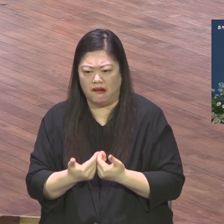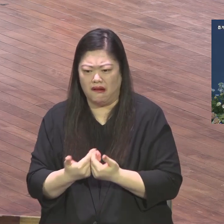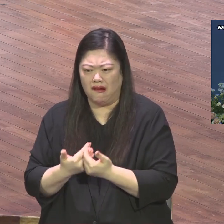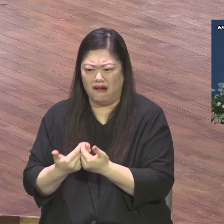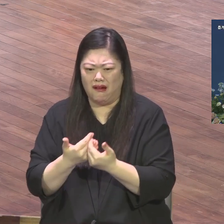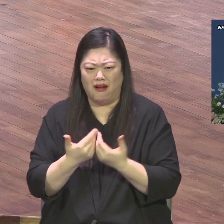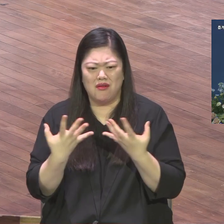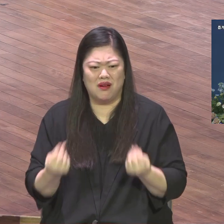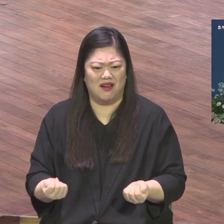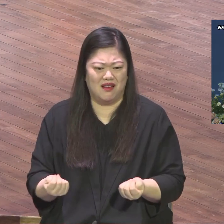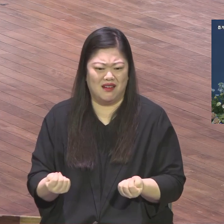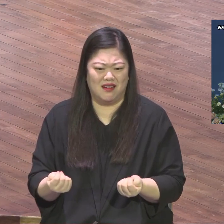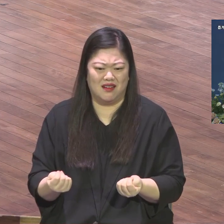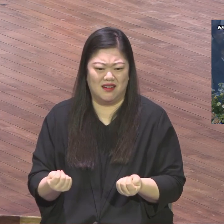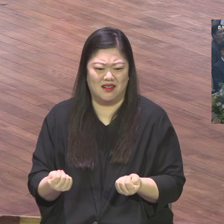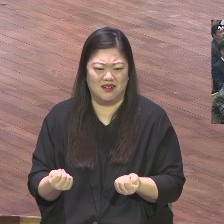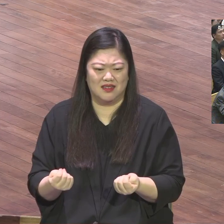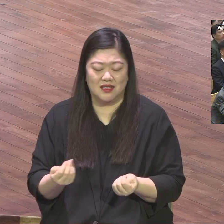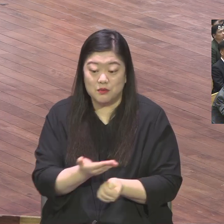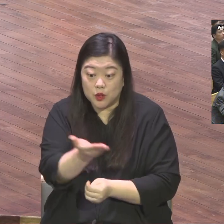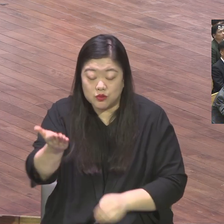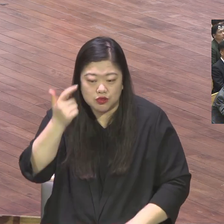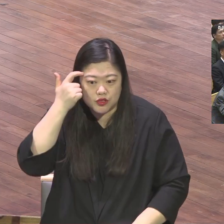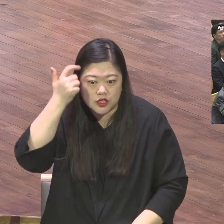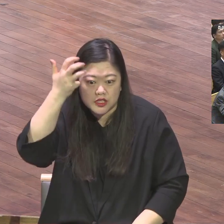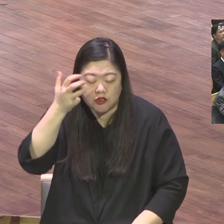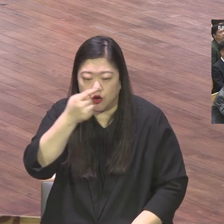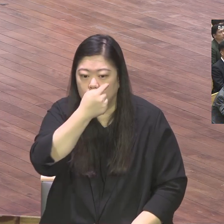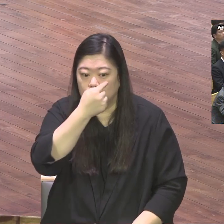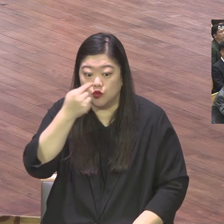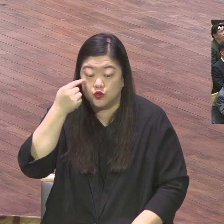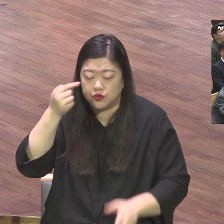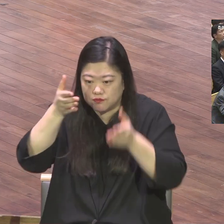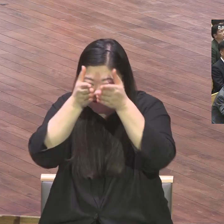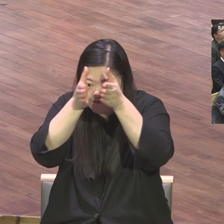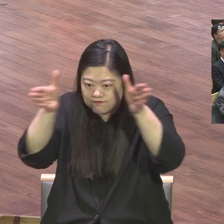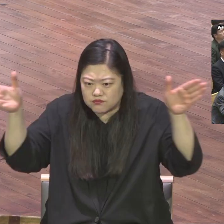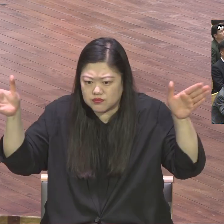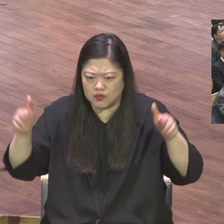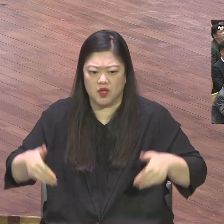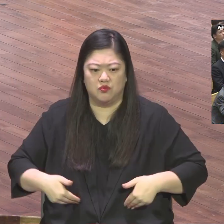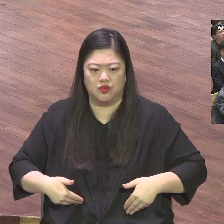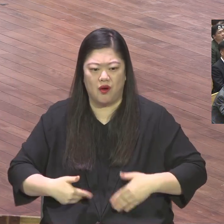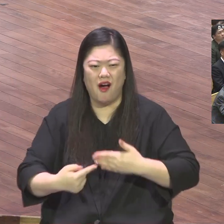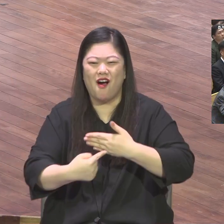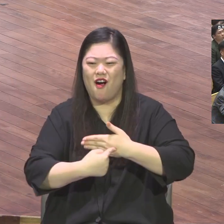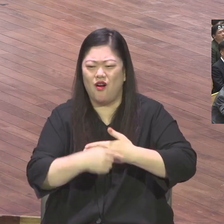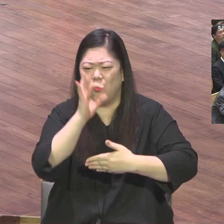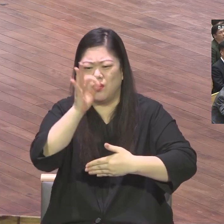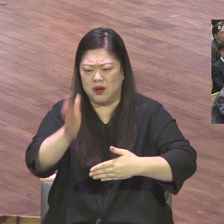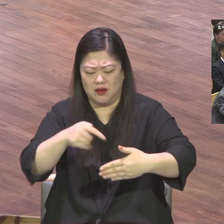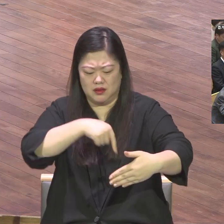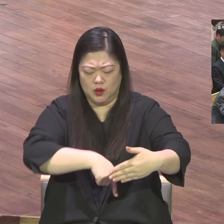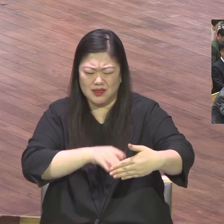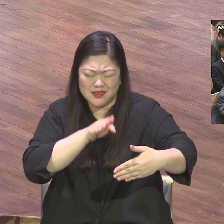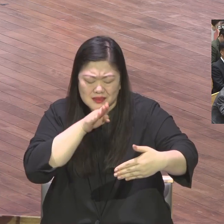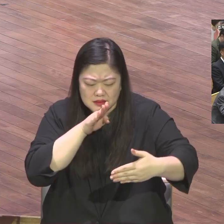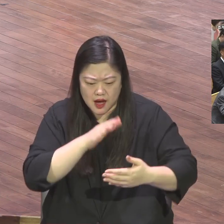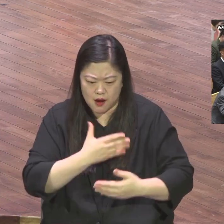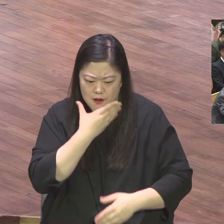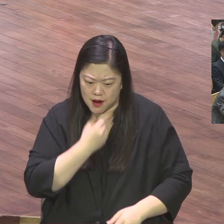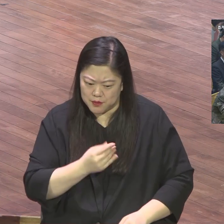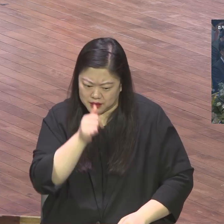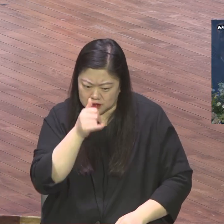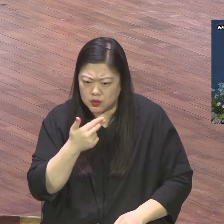보는 영적 눈이죠. 영적 눈. 그것은 바로 하나님이 친히 세우신 이